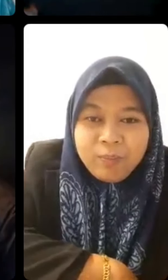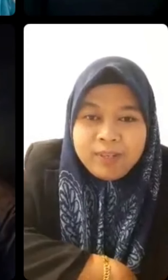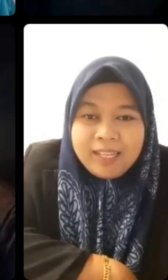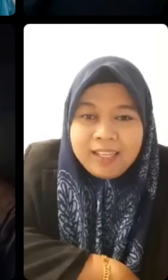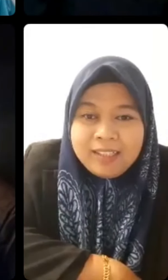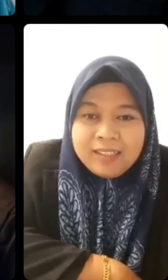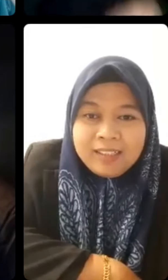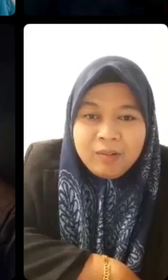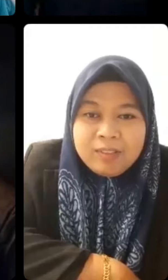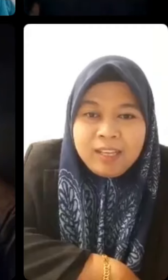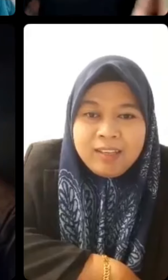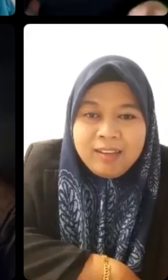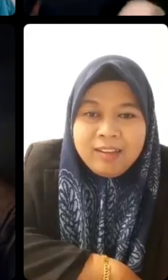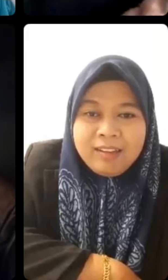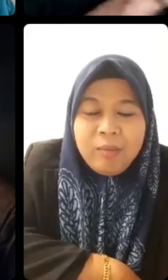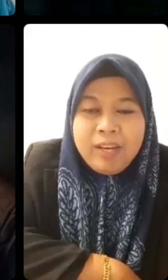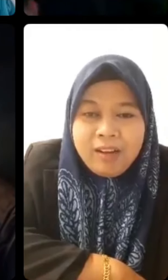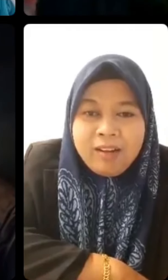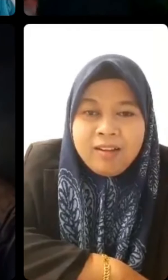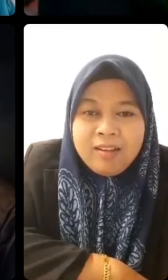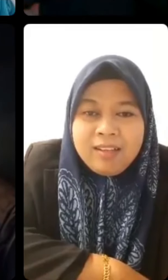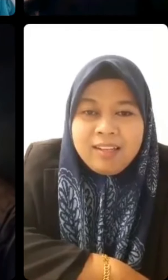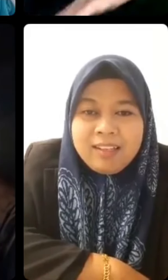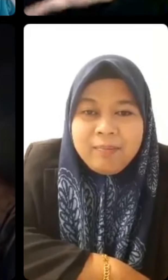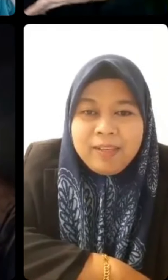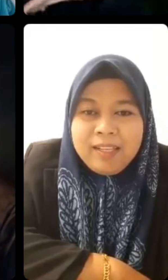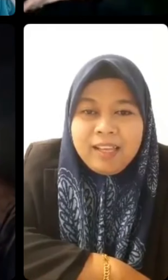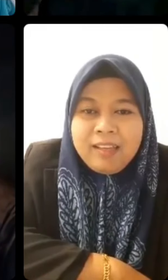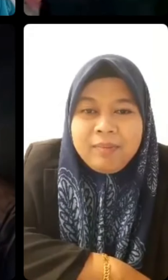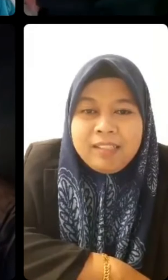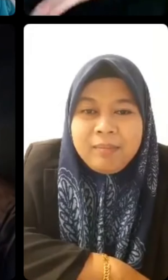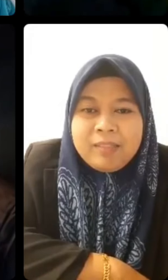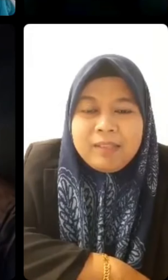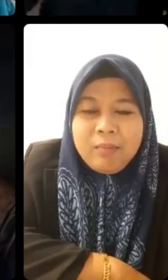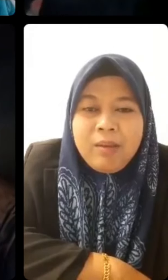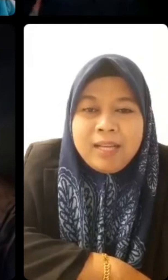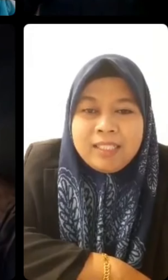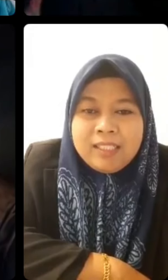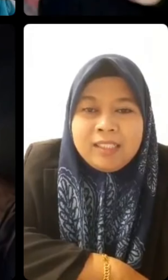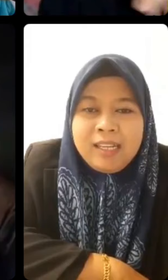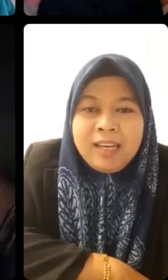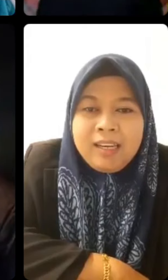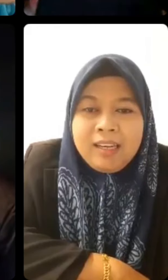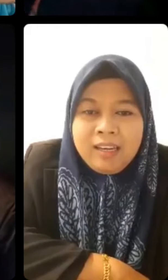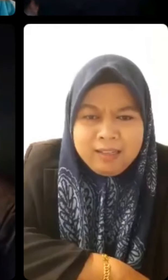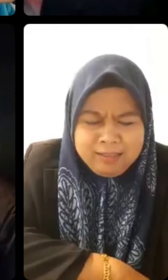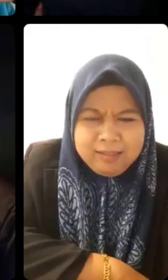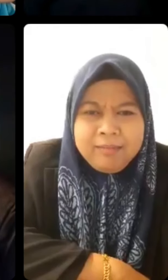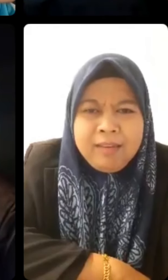So walaupun saya tahu saya ni tak boleh dengar, tapi saya bernasib baik sebab saya boleh baca